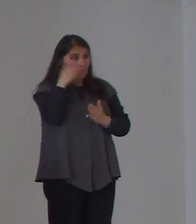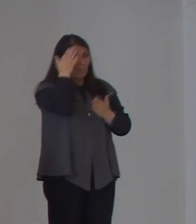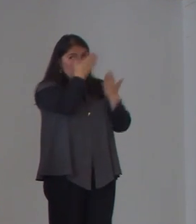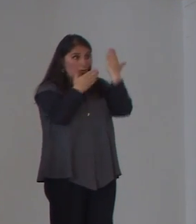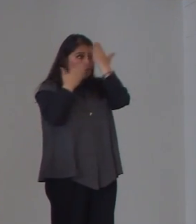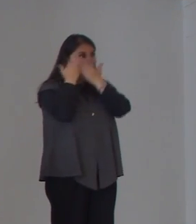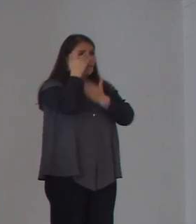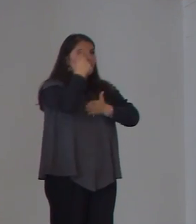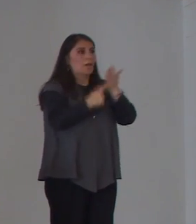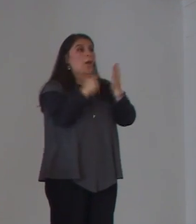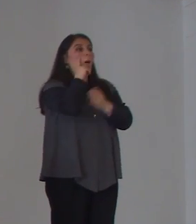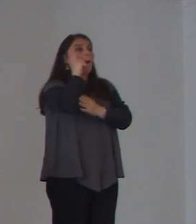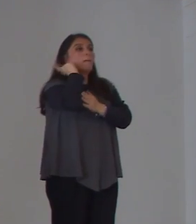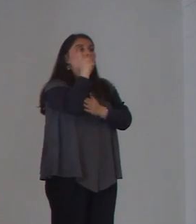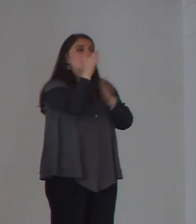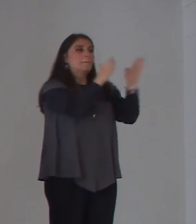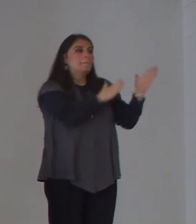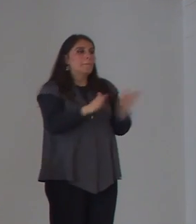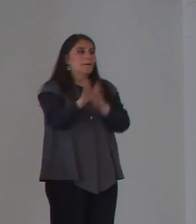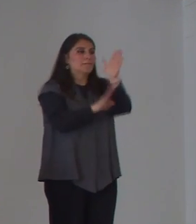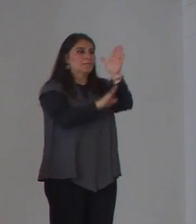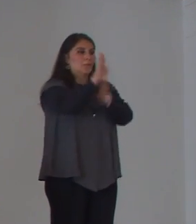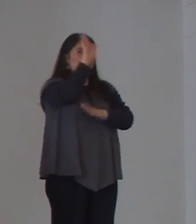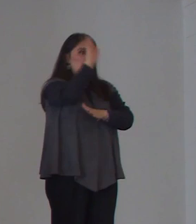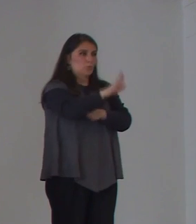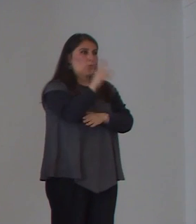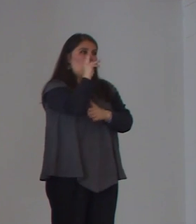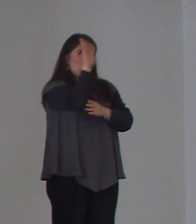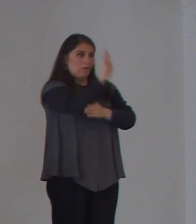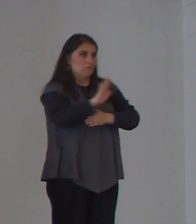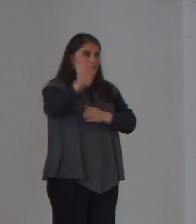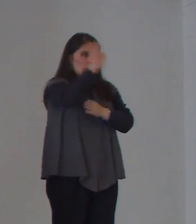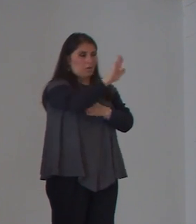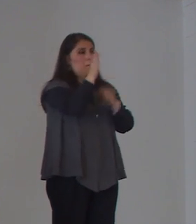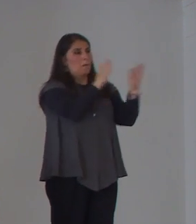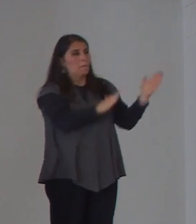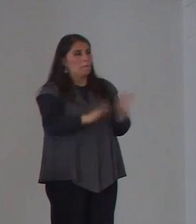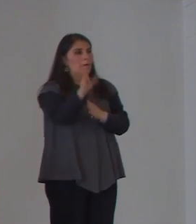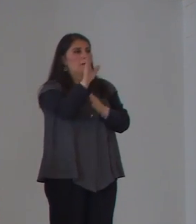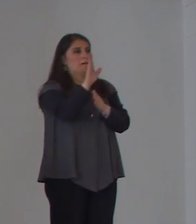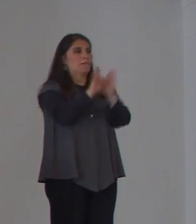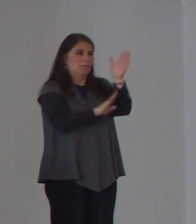políticas, de planes de desarrollo nacional, planes de desarrollo local,